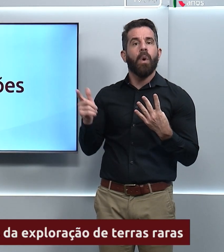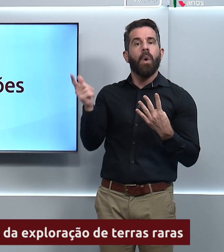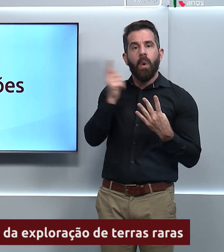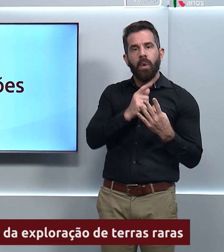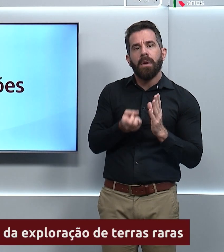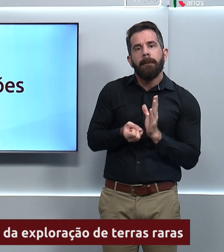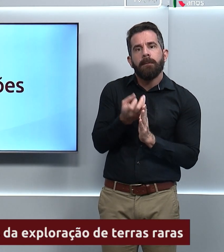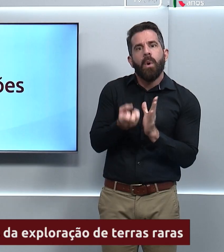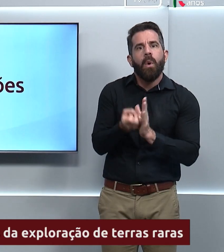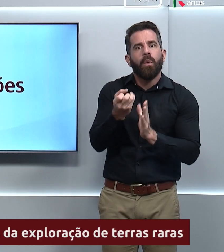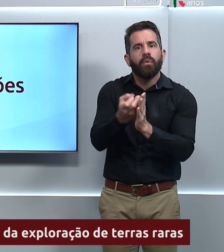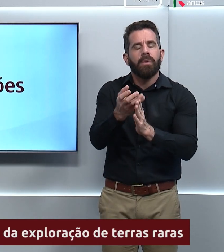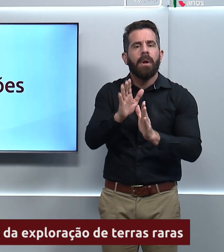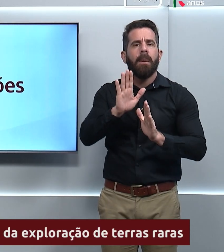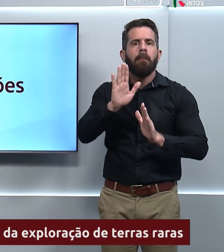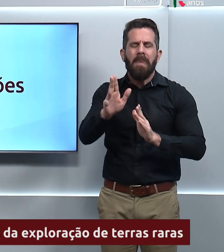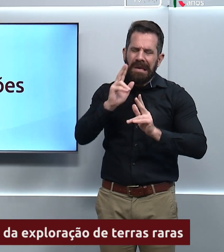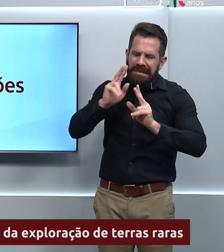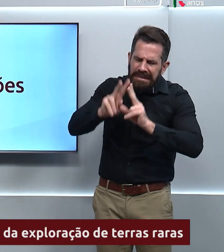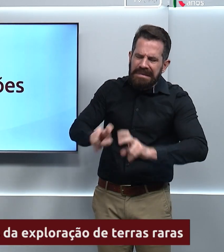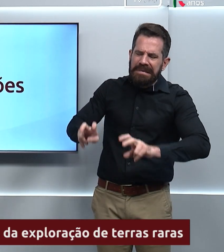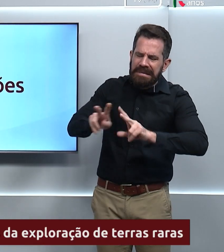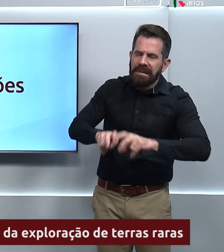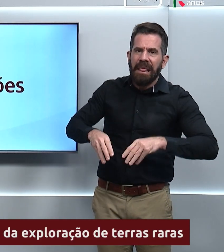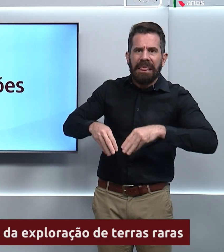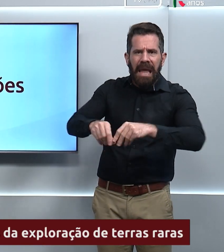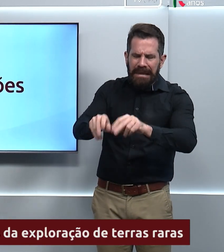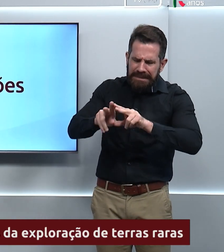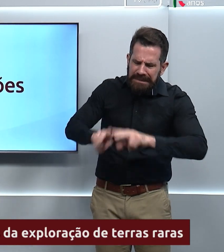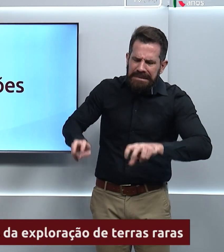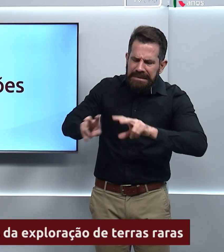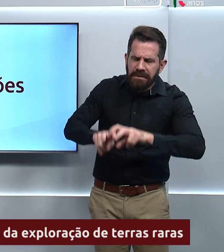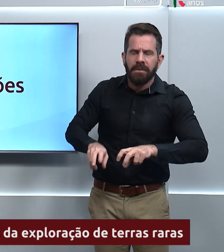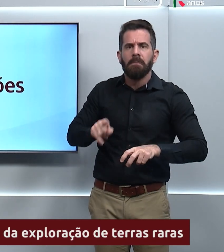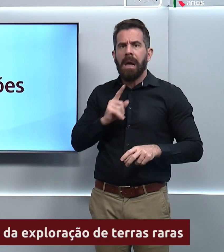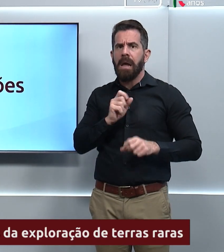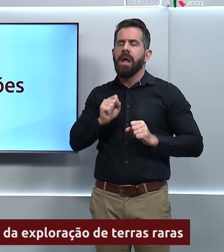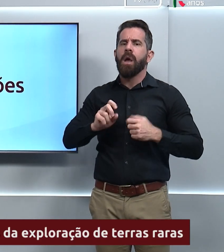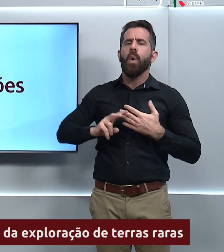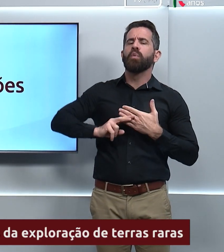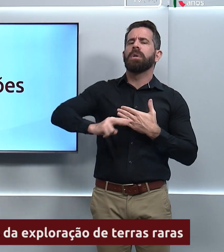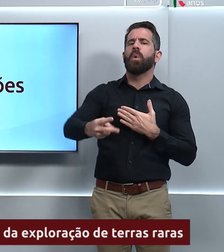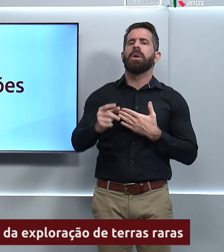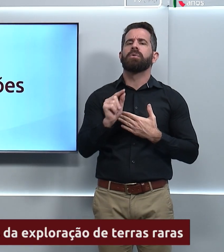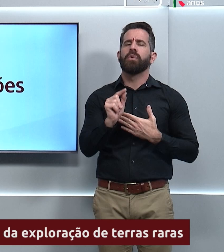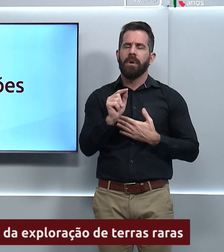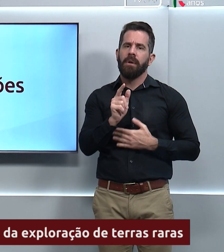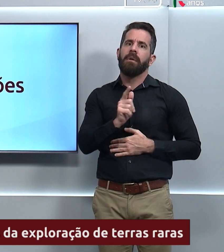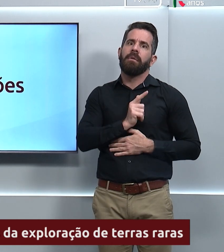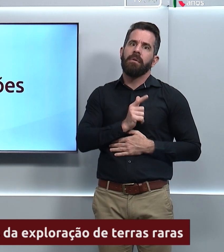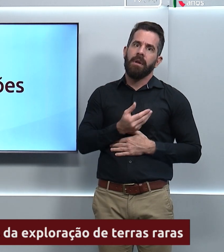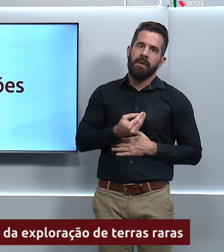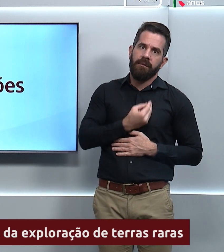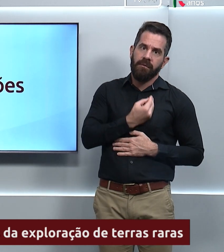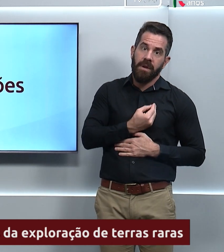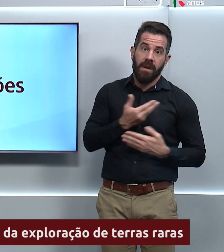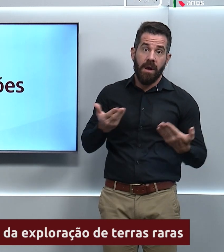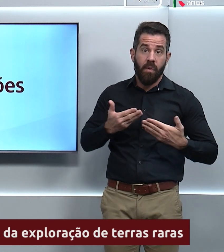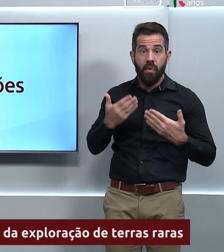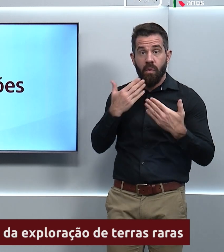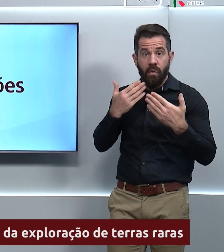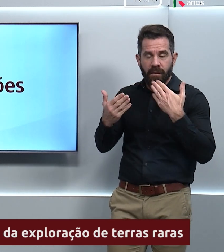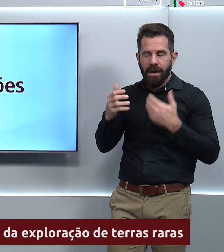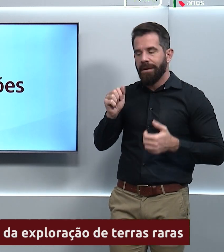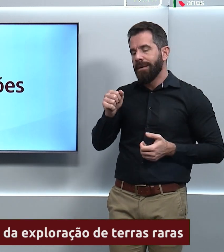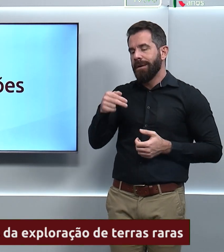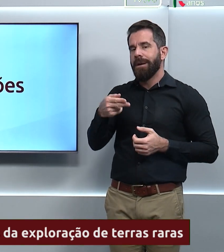comercial. Mas quais são as consequências da exploração dessas terras raras? Para tentar responder a essas e outras questões, a gente conversa agora